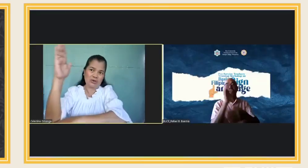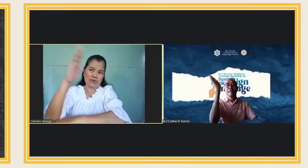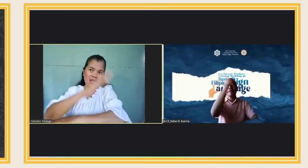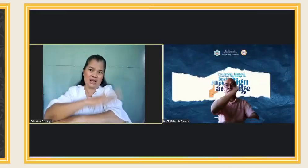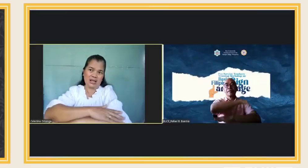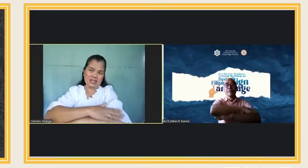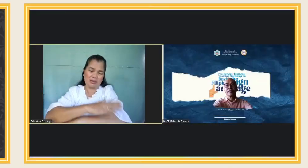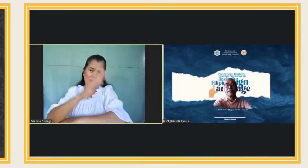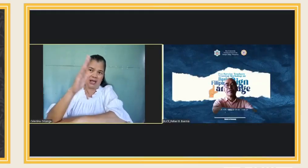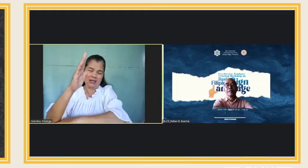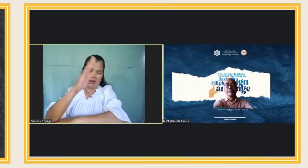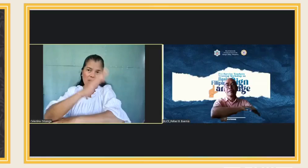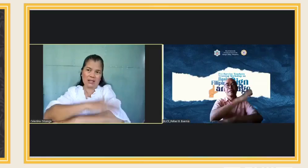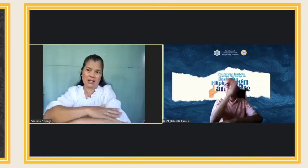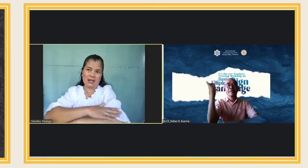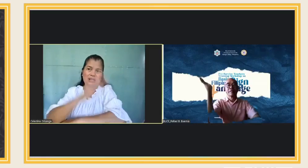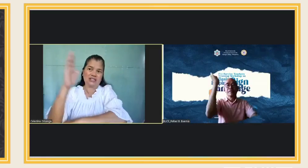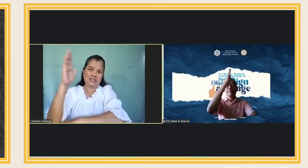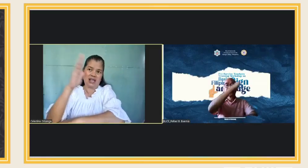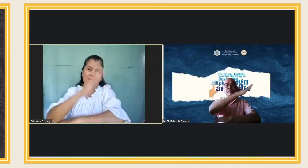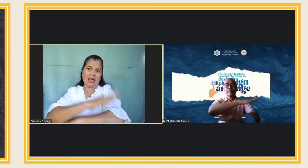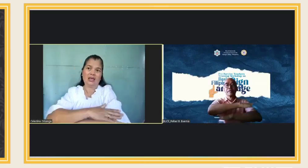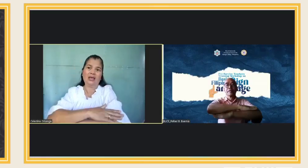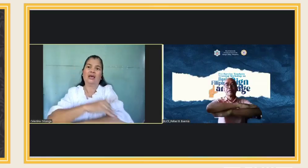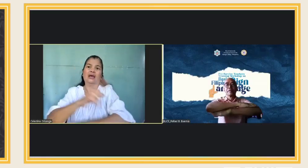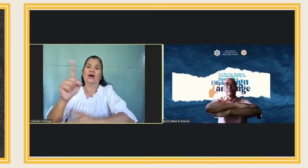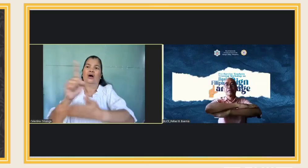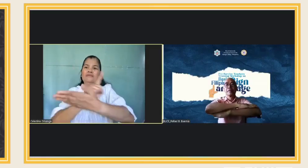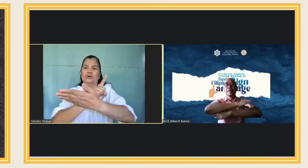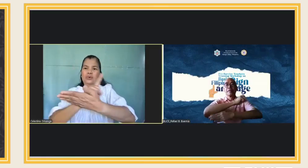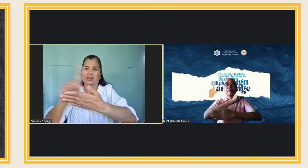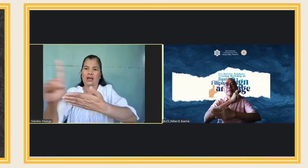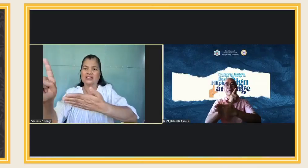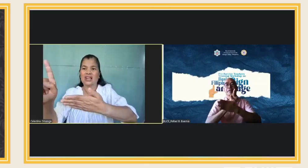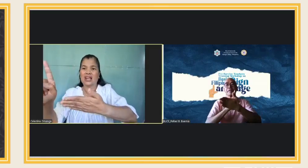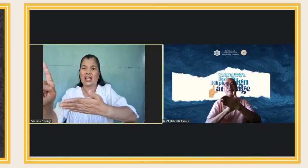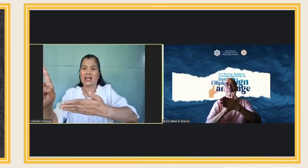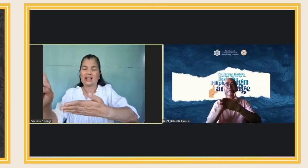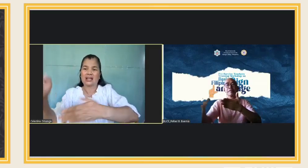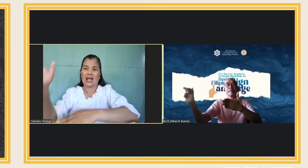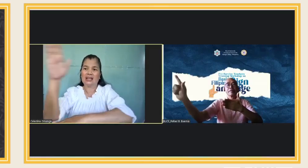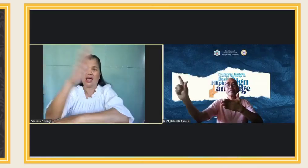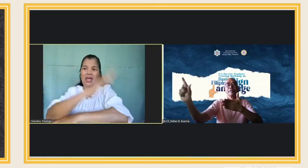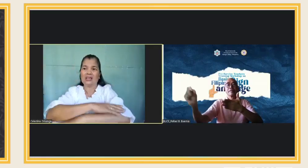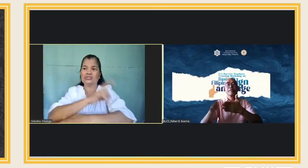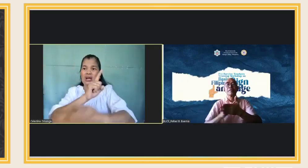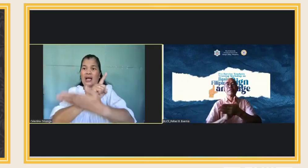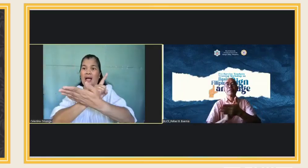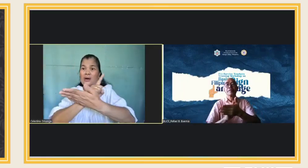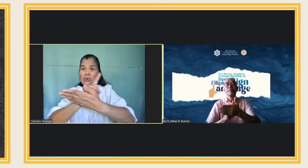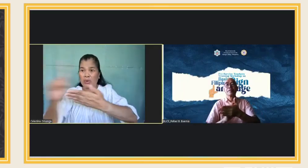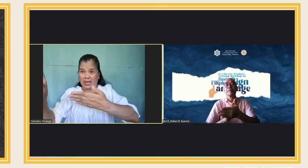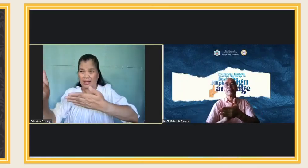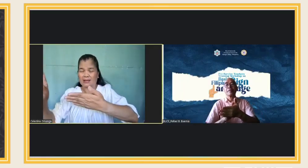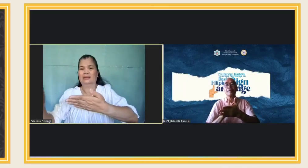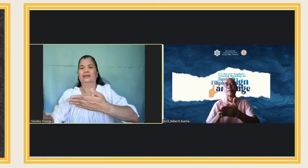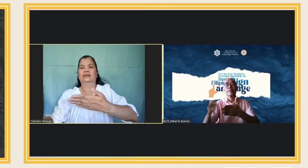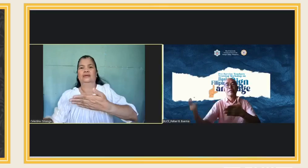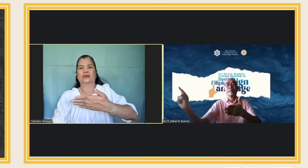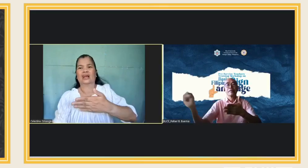diba ito yung day kanina sabi natin, this is day of the week. Ang sinalang natin ay day tsaka